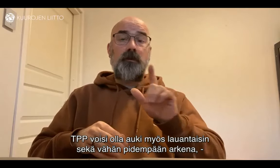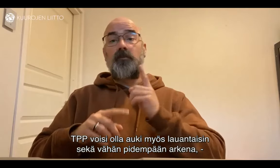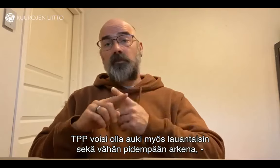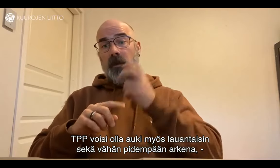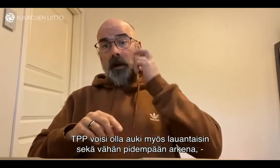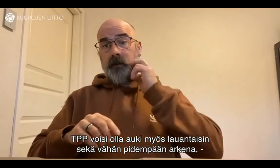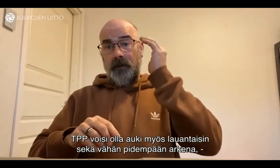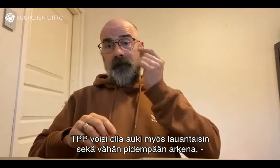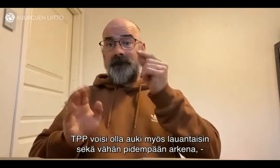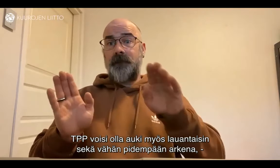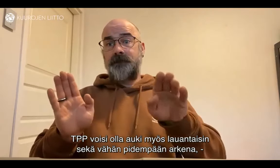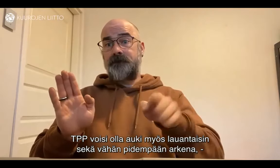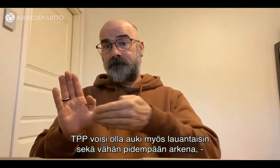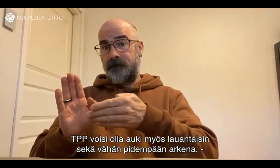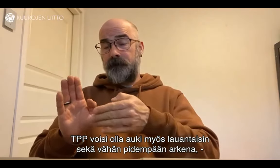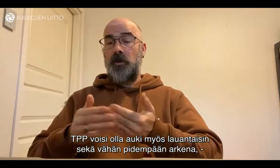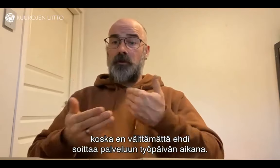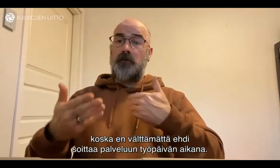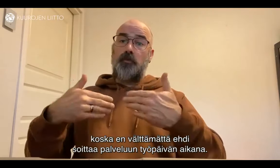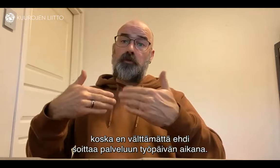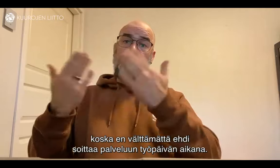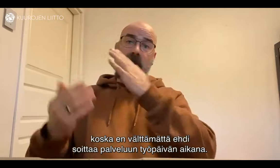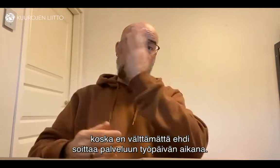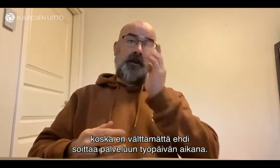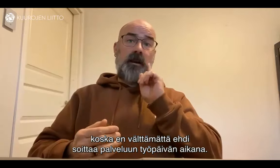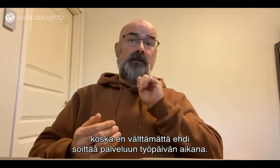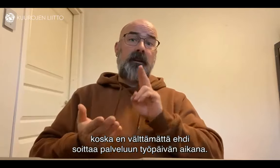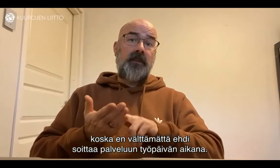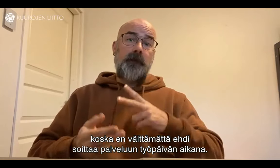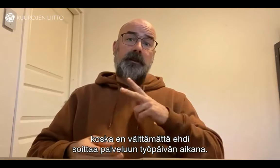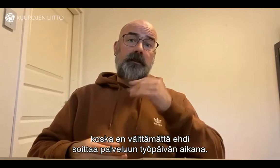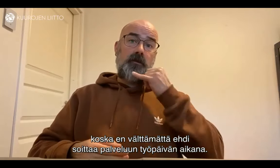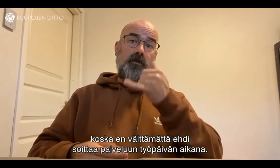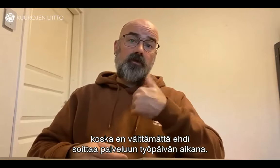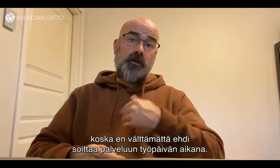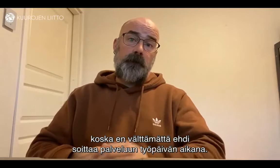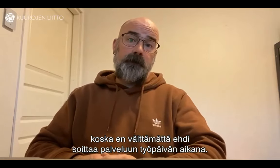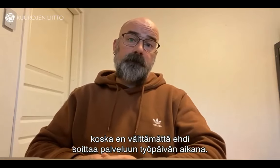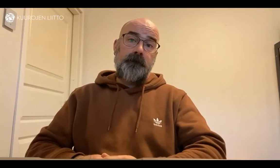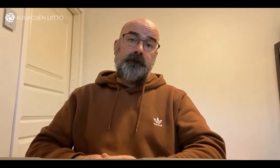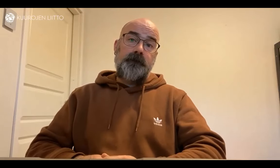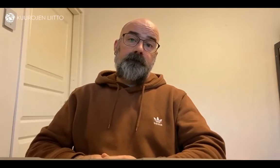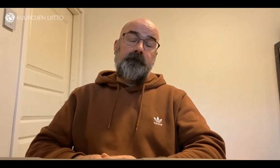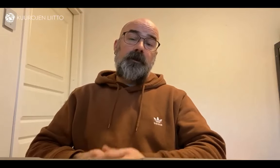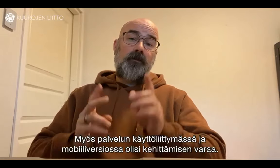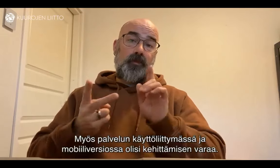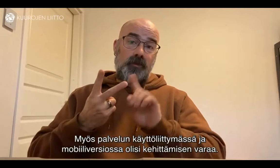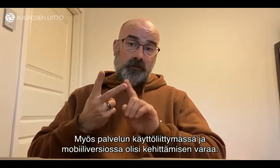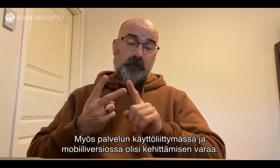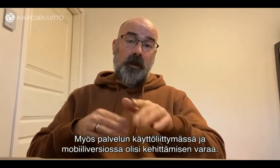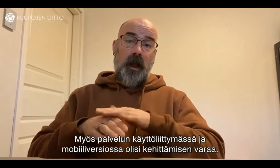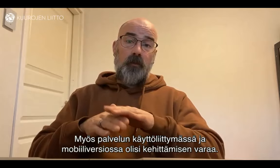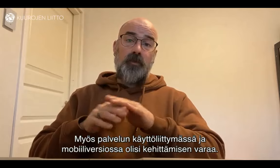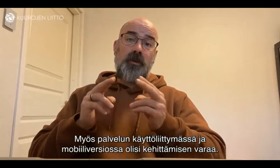TPP voisi olla auki myös lauantaisin sekä vähän pidempään arkena, koska en välttämättä ehdi soittaa palveluun työpäivän